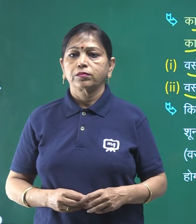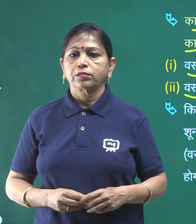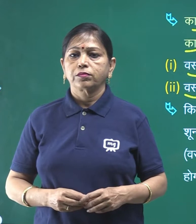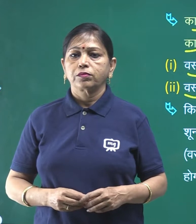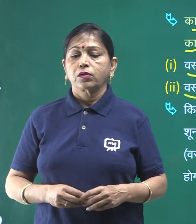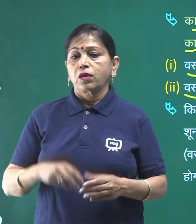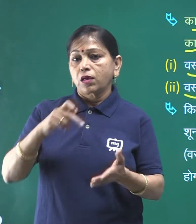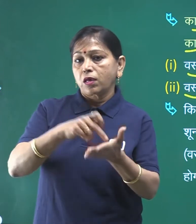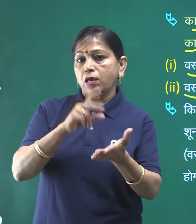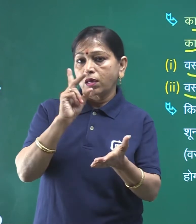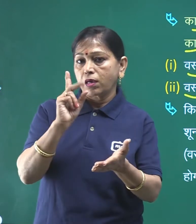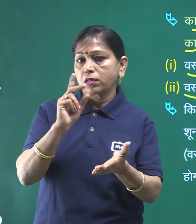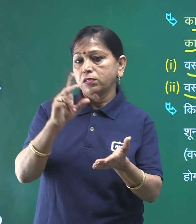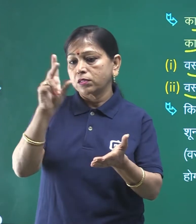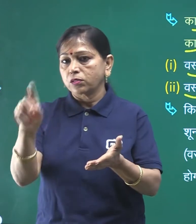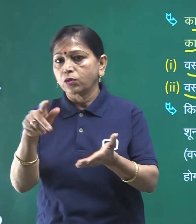विस्थापित होनी चाहिए।